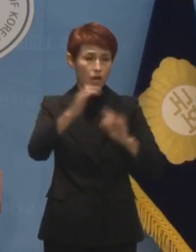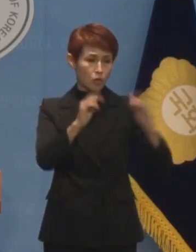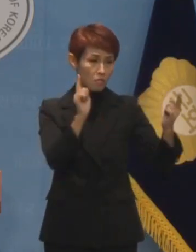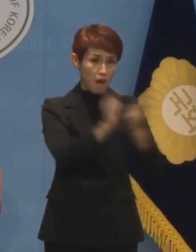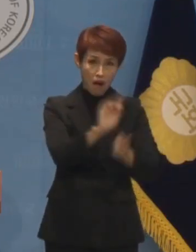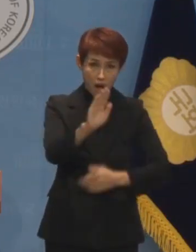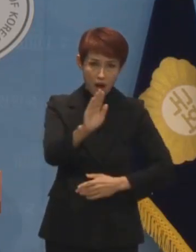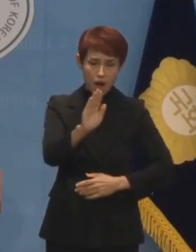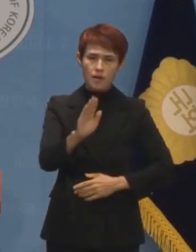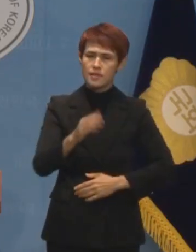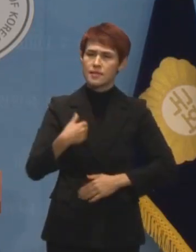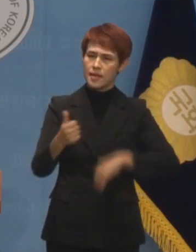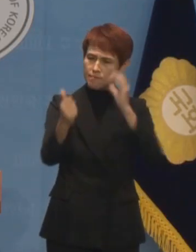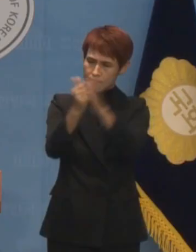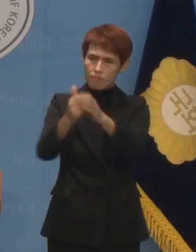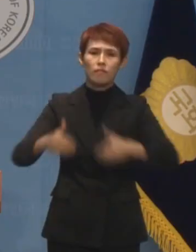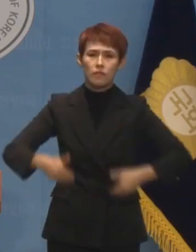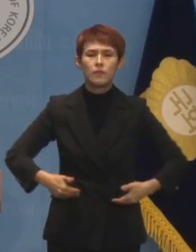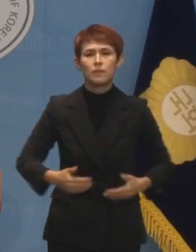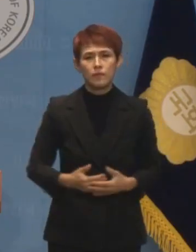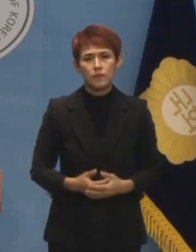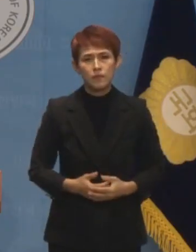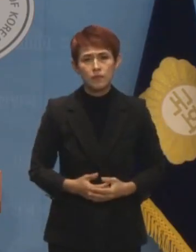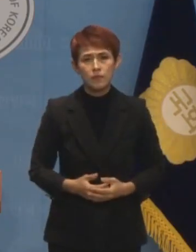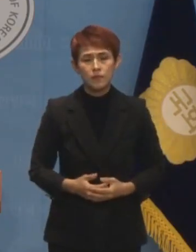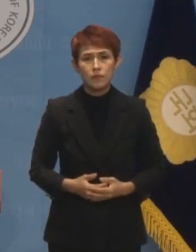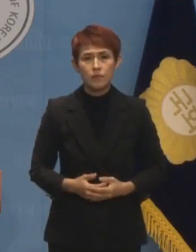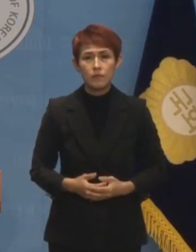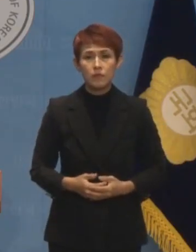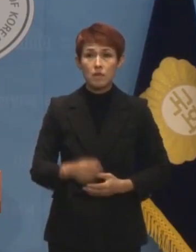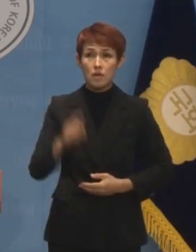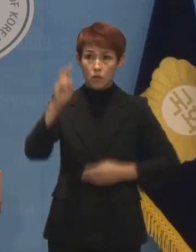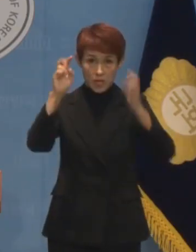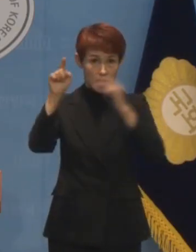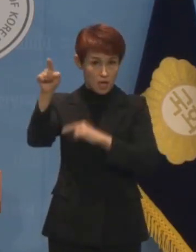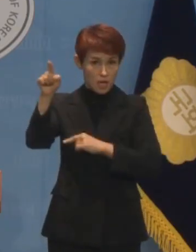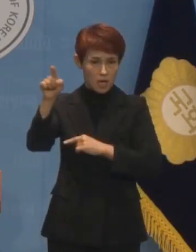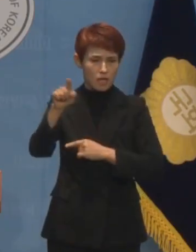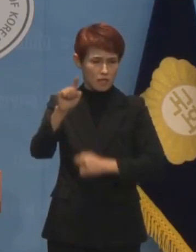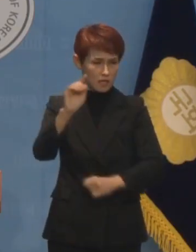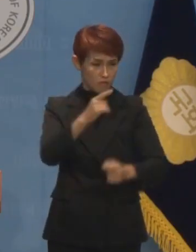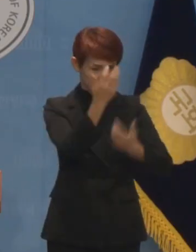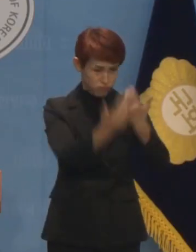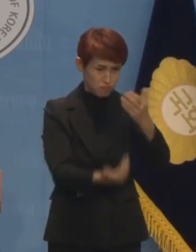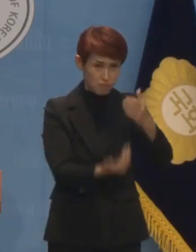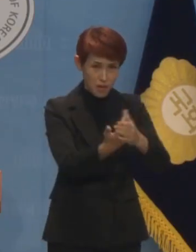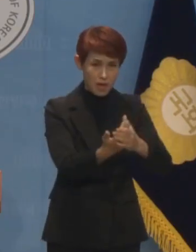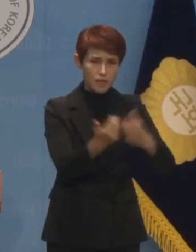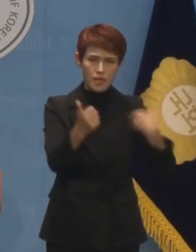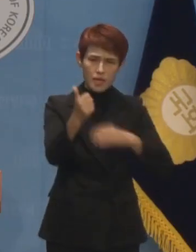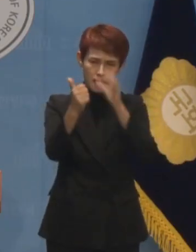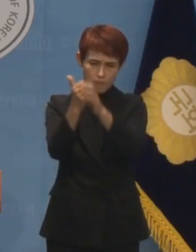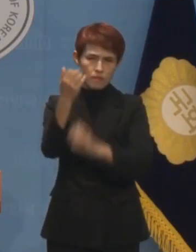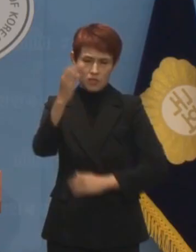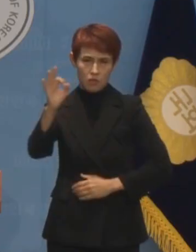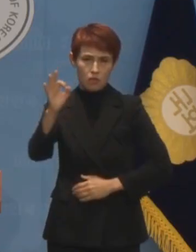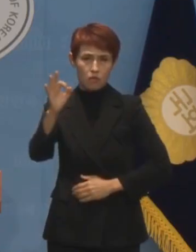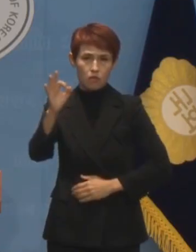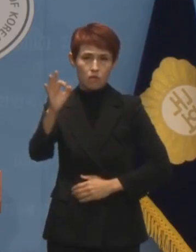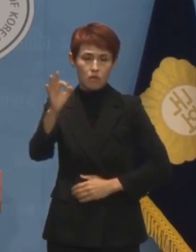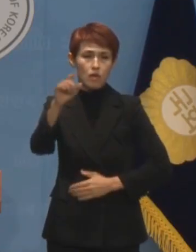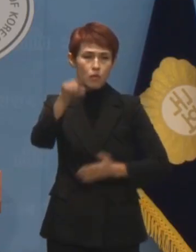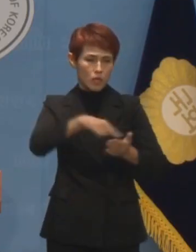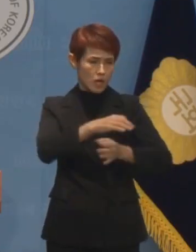당장 책임을 다하도록 만들어야 합니다. 에스코넥도 참사의 책임을 인정하고 정당한 배상과